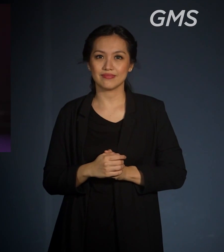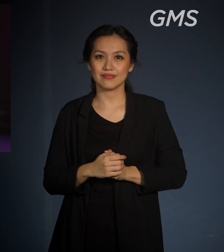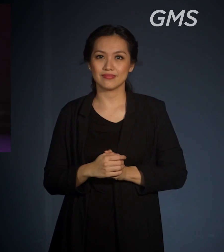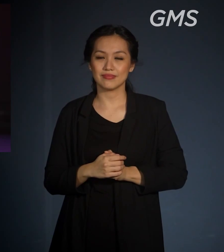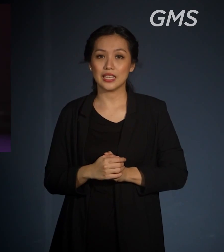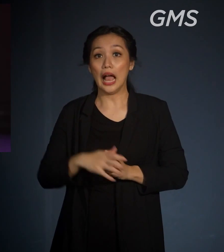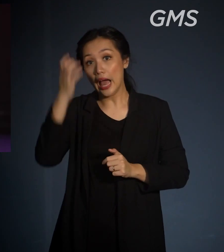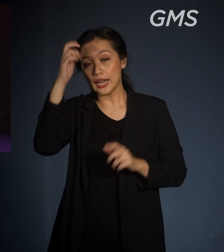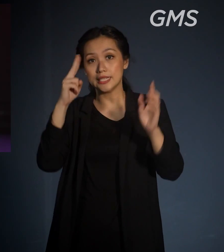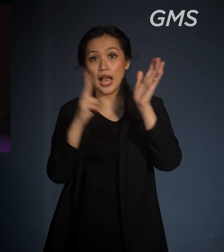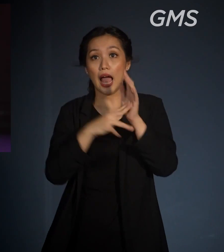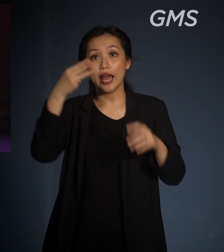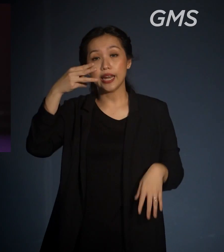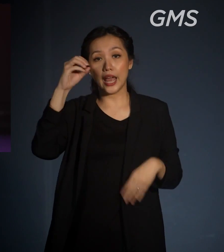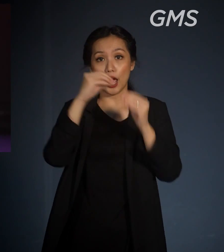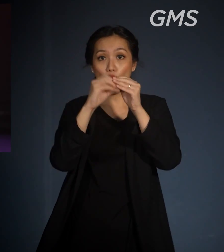Nebukadnezar itu ngomong begini,